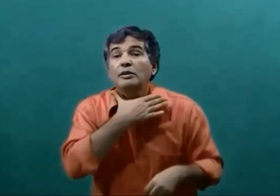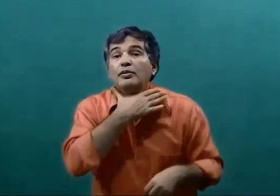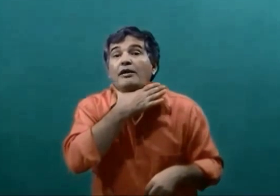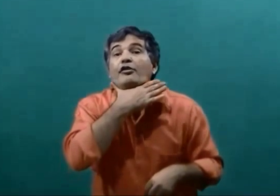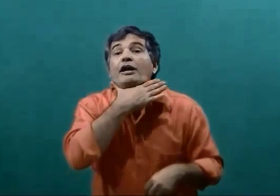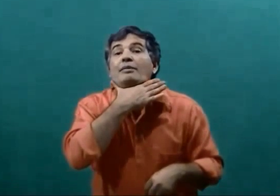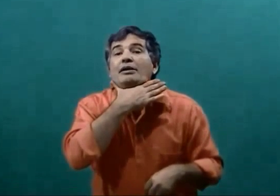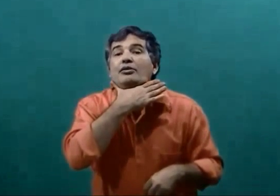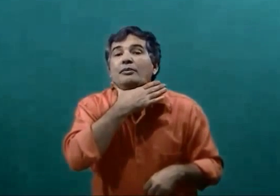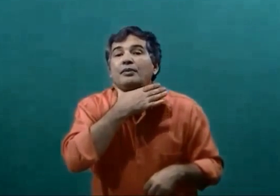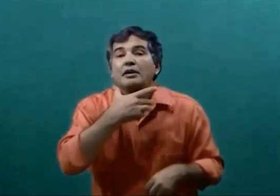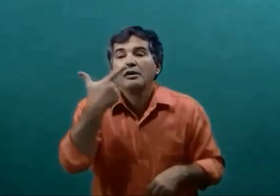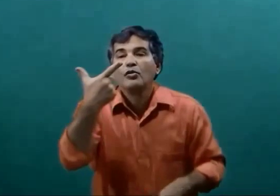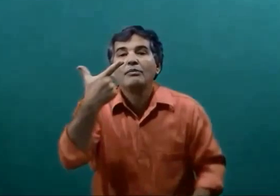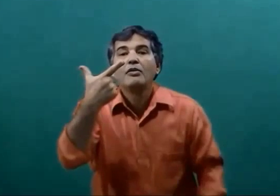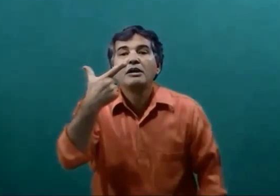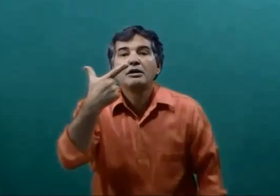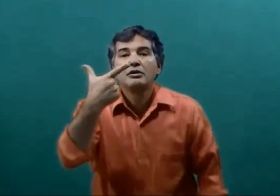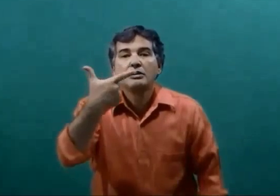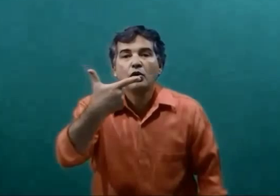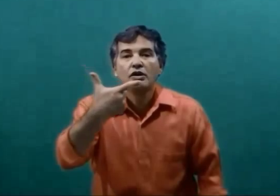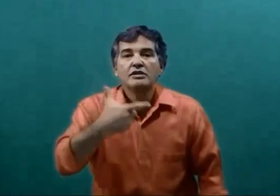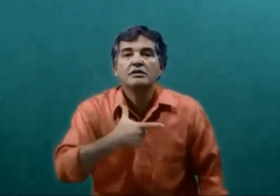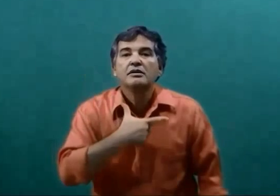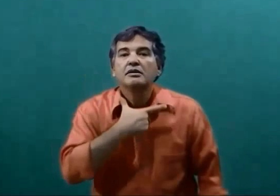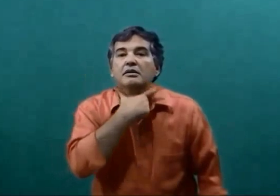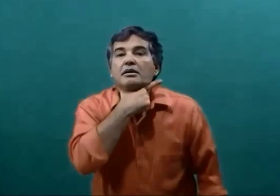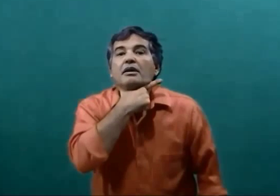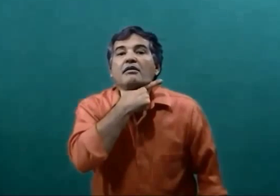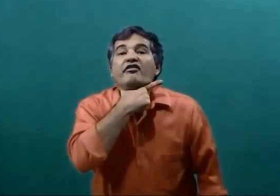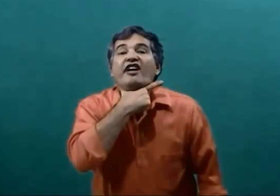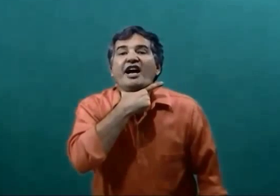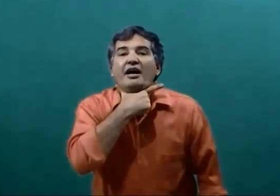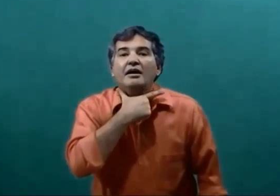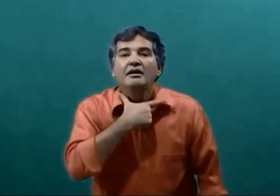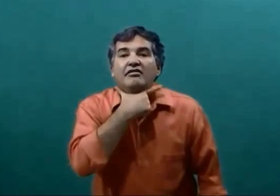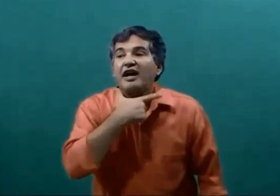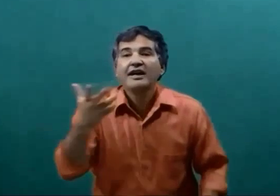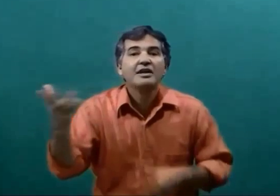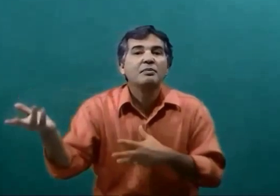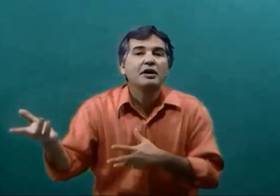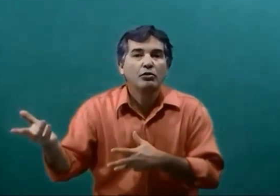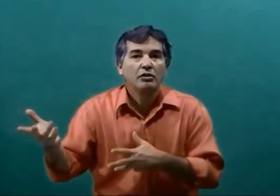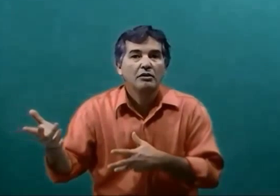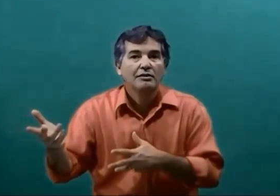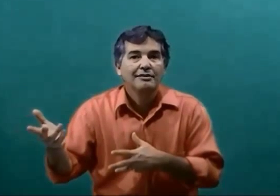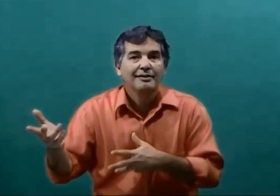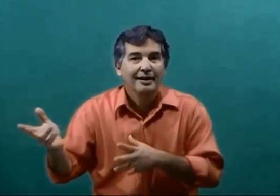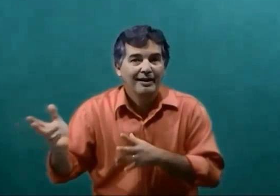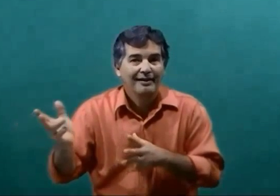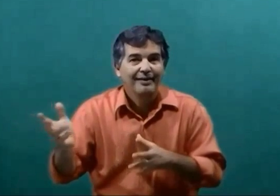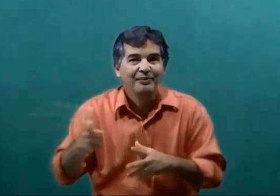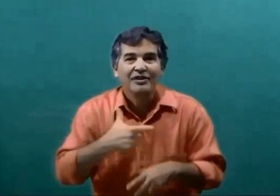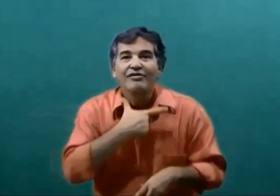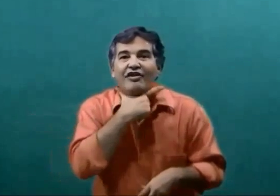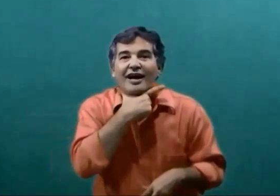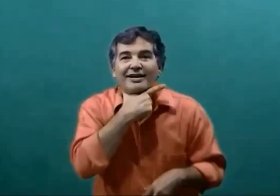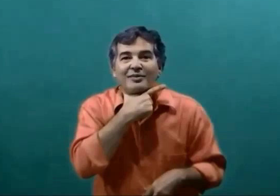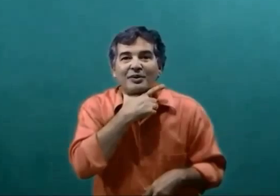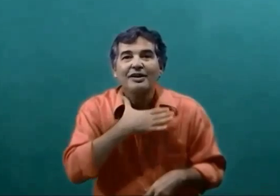por afogamento, com a mão em dois, vaga de emprego. Então, vaga de